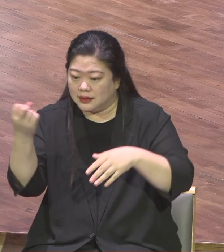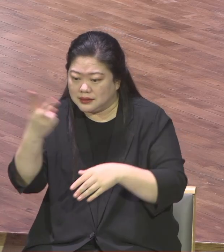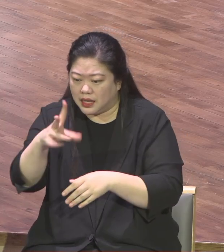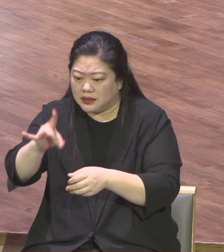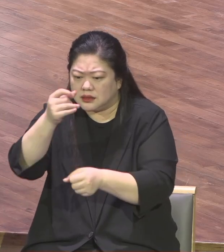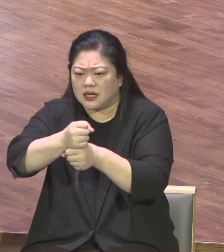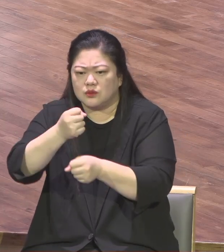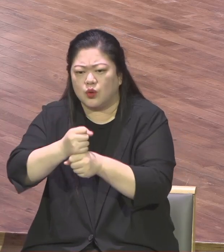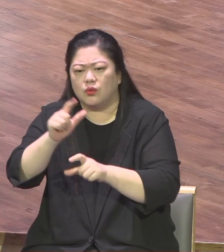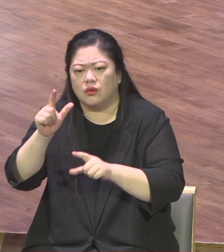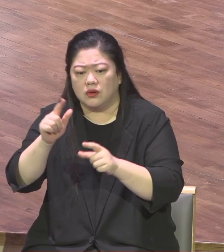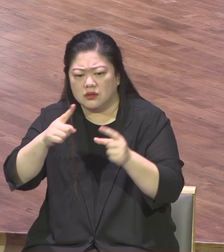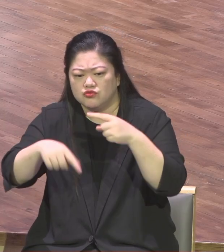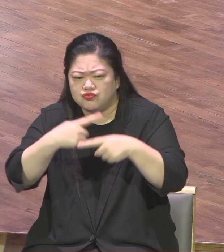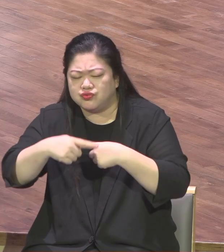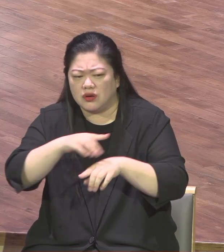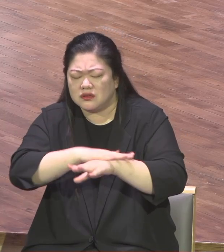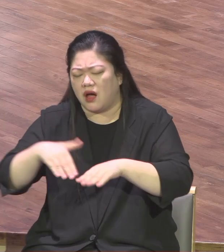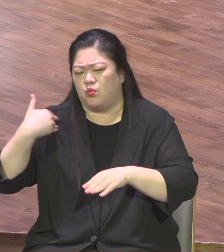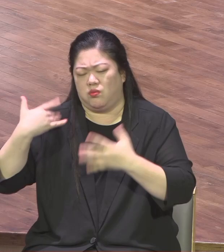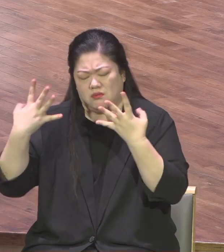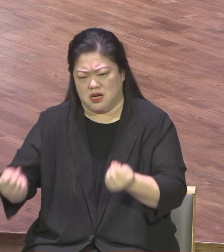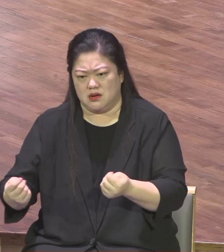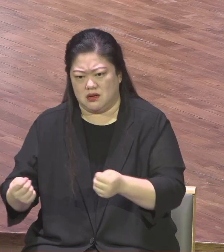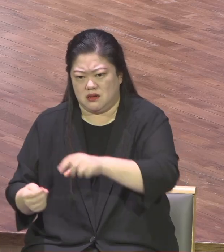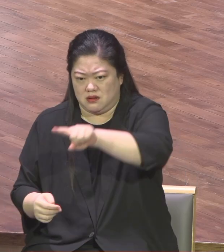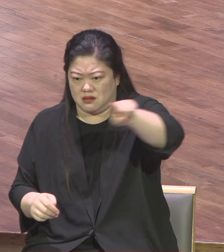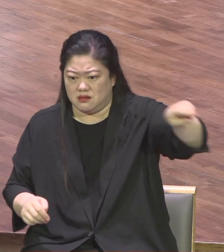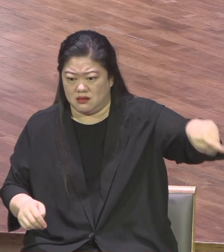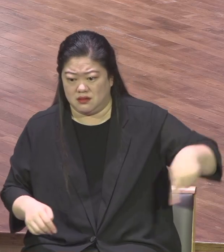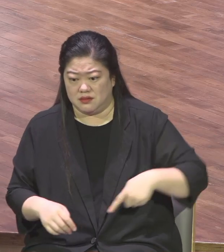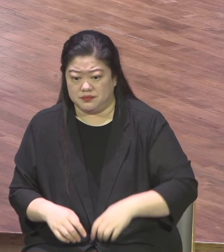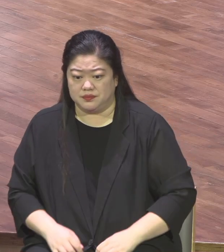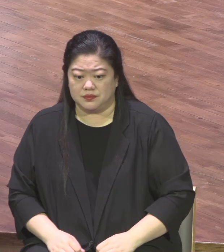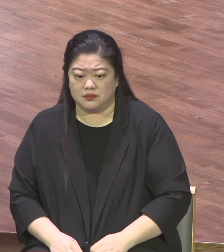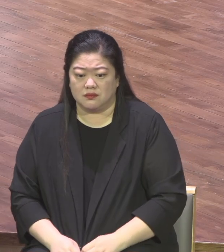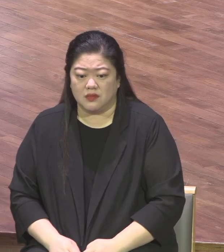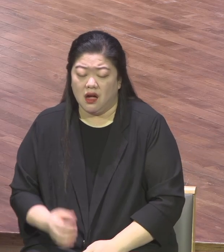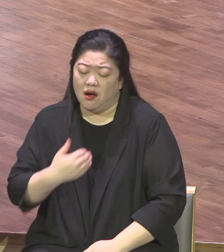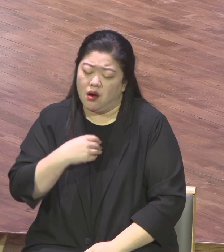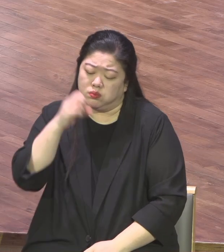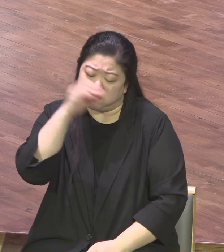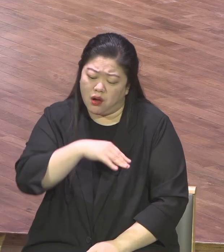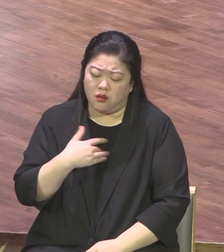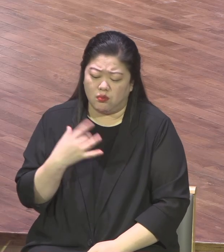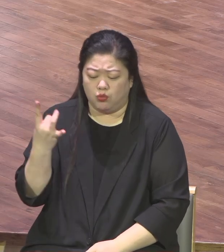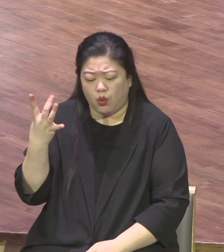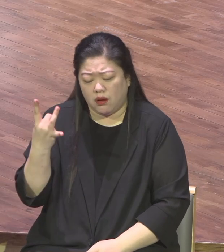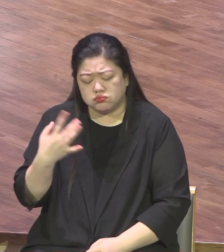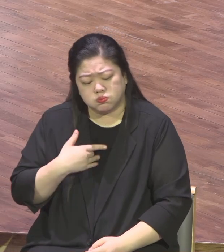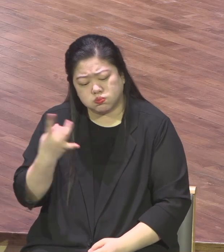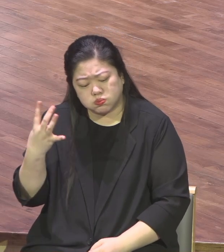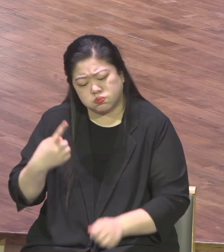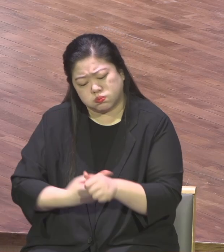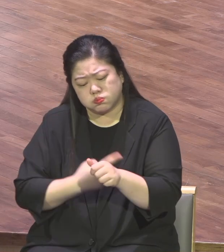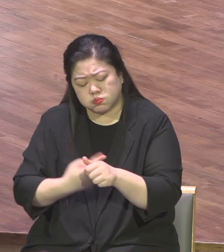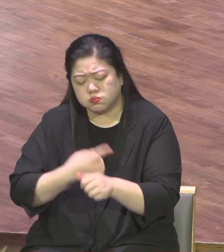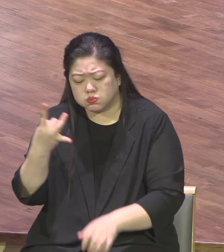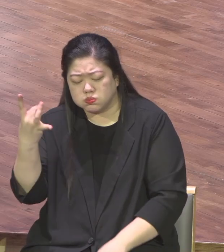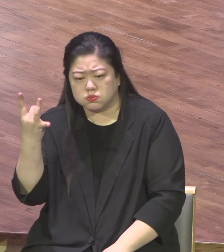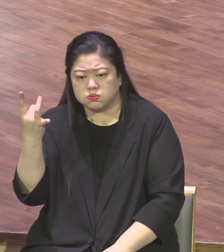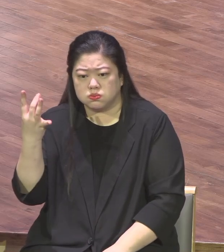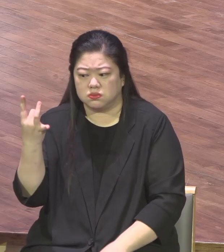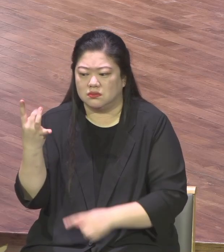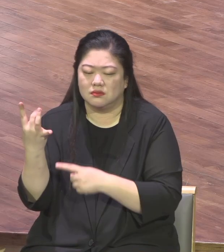재창조된 모습이 보여야 돼, 신자들이. 원래 살아왔던 그 지저분한 그 장시 3장에 뒹굴던